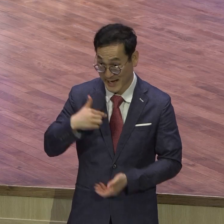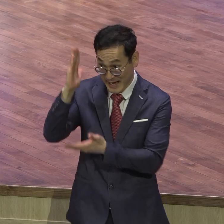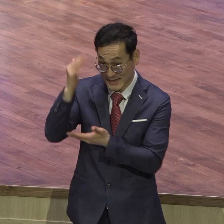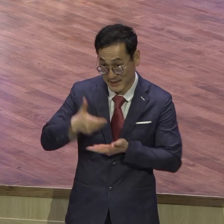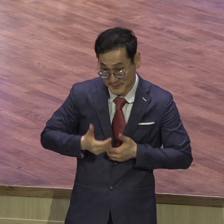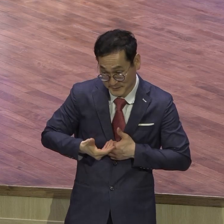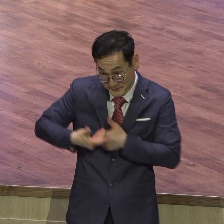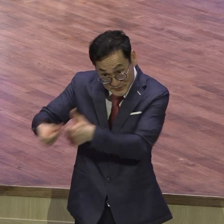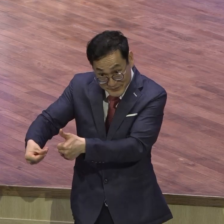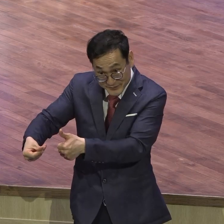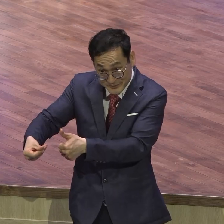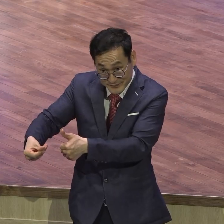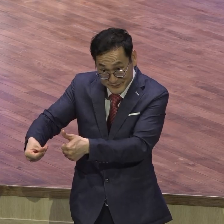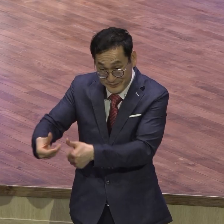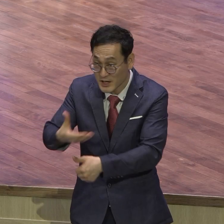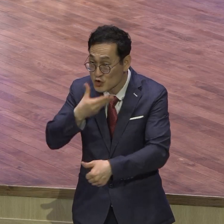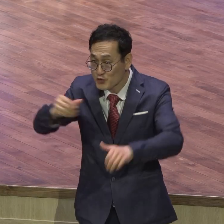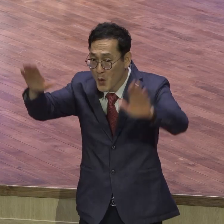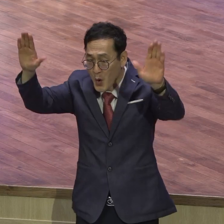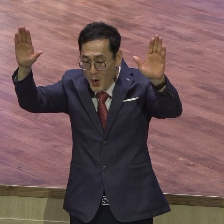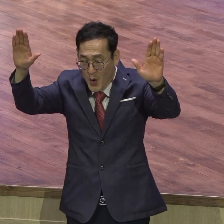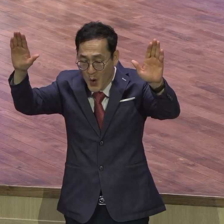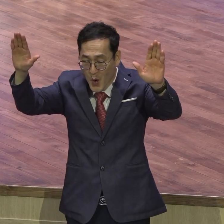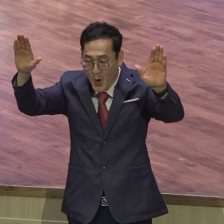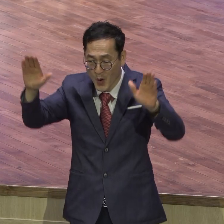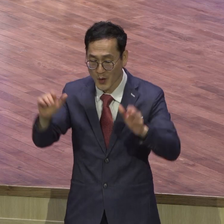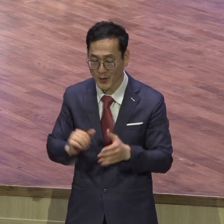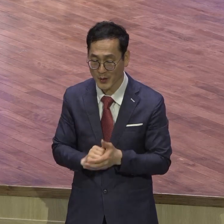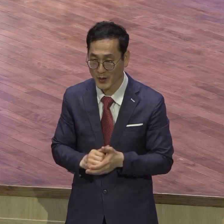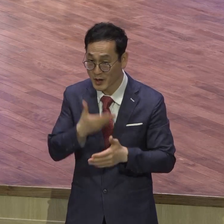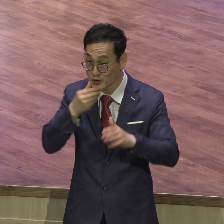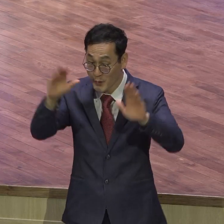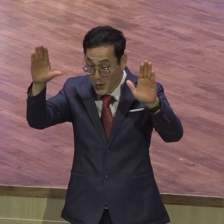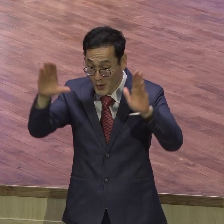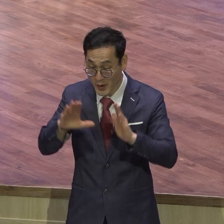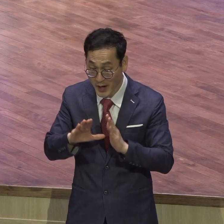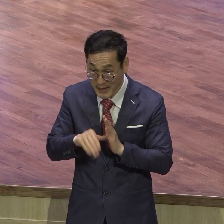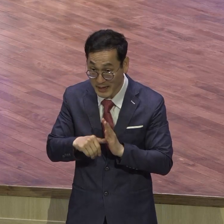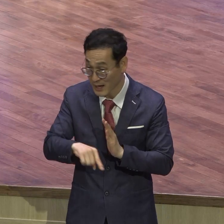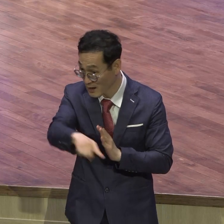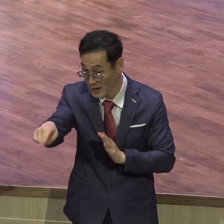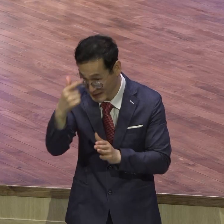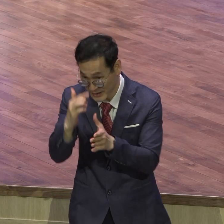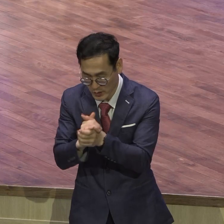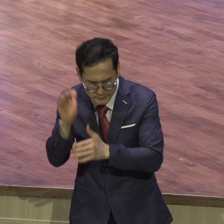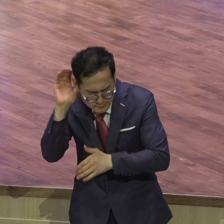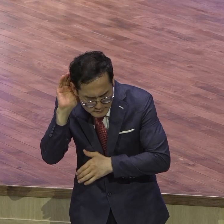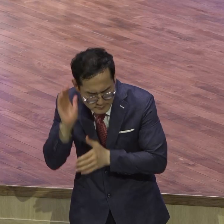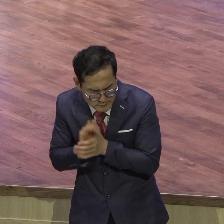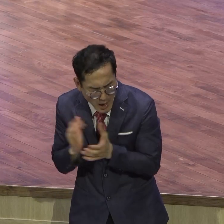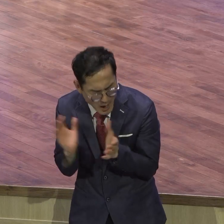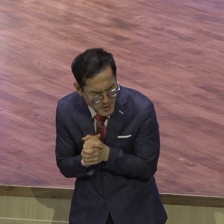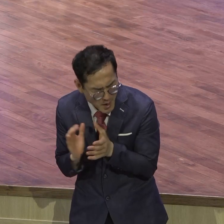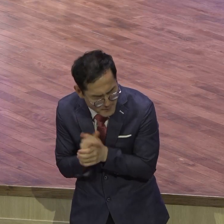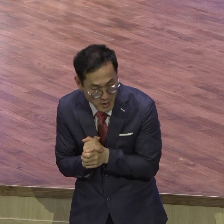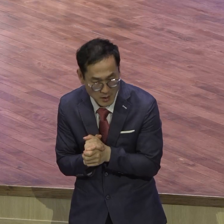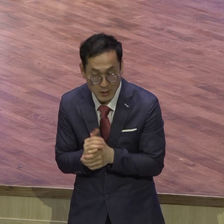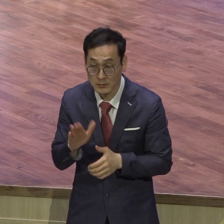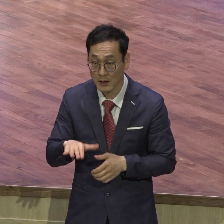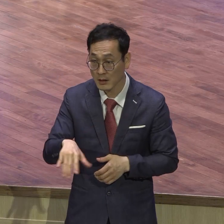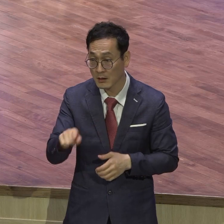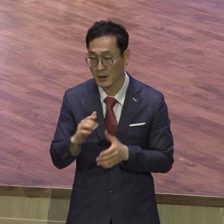갔잖아요 그럼 내가 축복기도 해달라 기도를 해주잖아요 그럼 내 기도 들어야 될 거 아니에요 그럼 내가 기도하는데